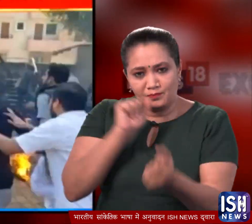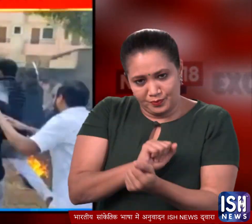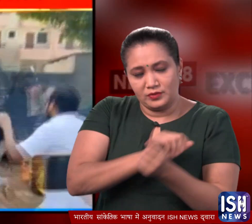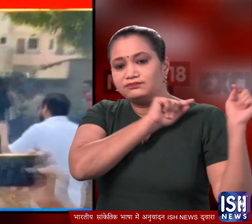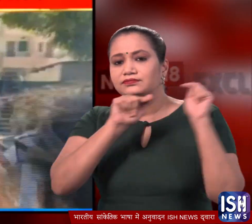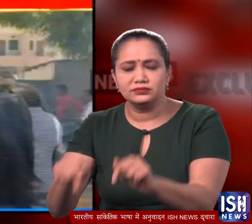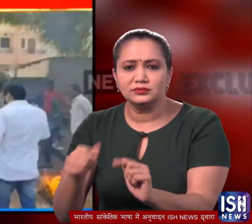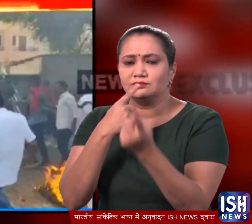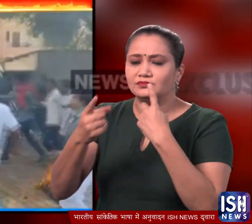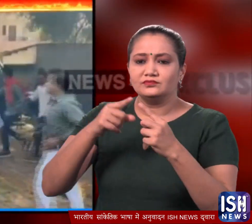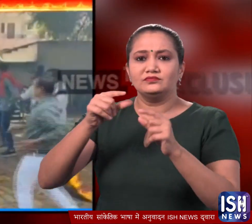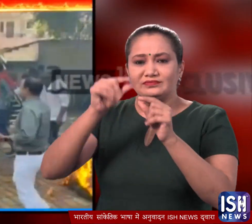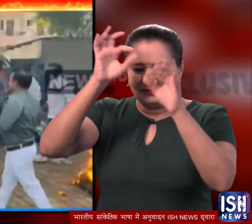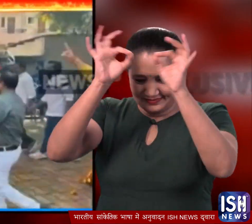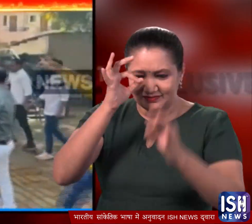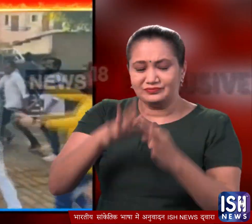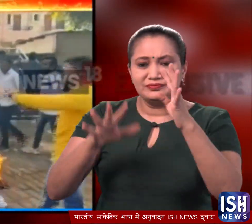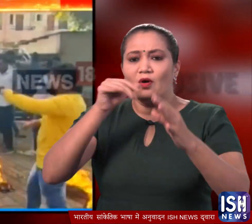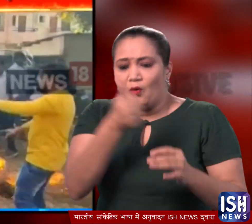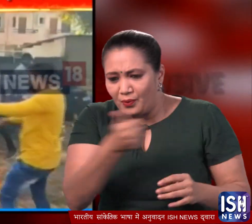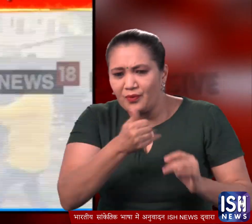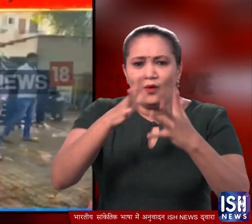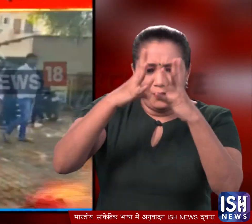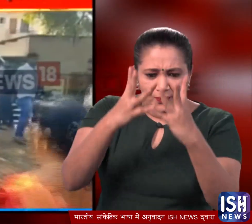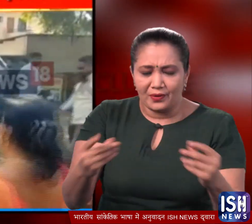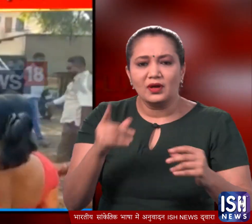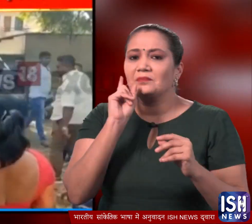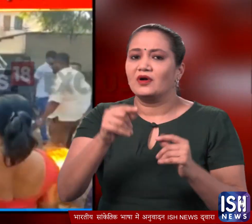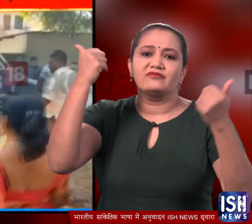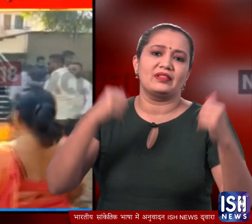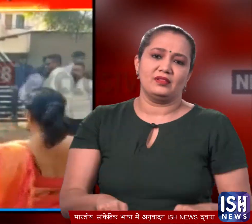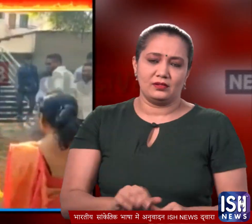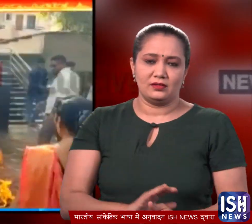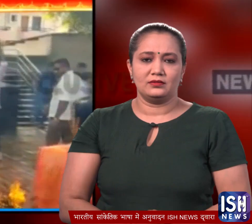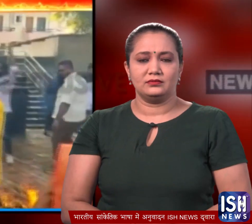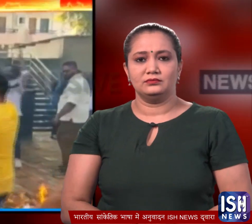जलते हुए पुतले को बुझाने की कोशिश की, लेकिन सफलता नहीं मिली।